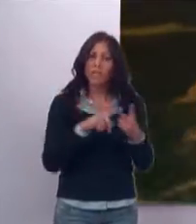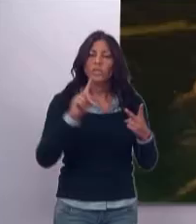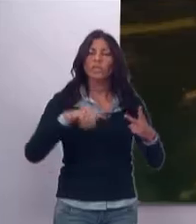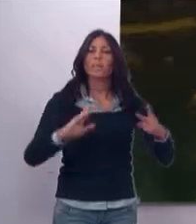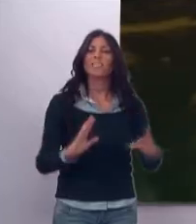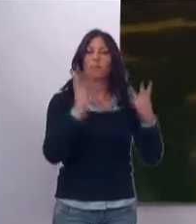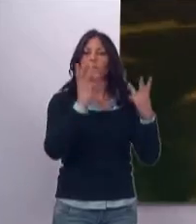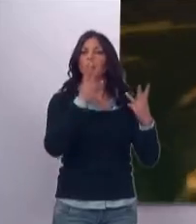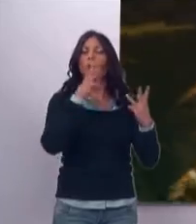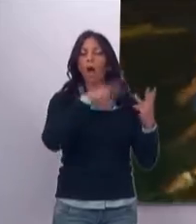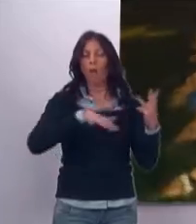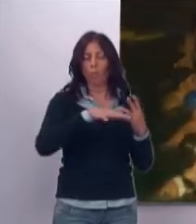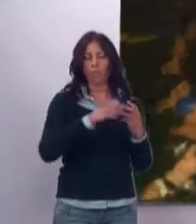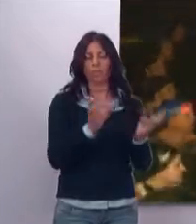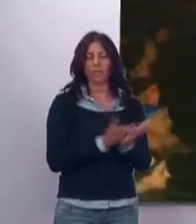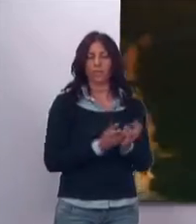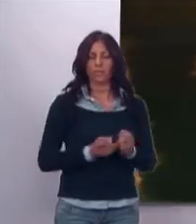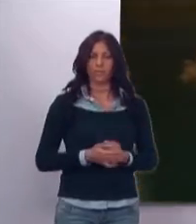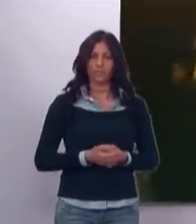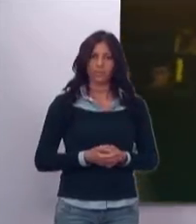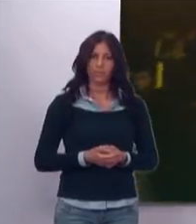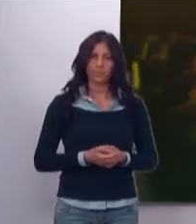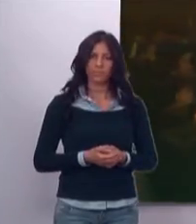auxilios y salvamento acuático.